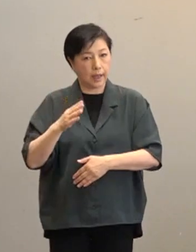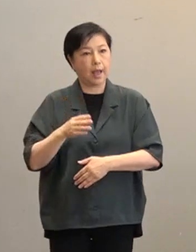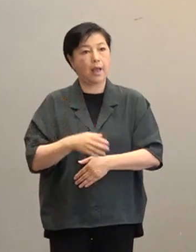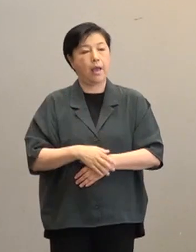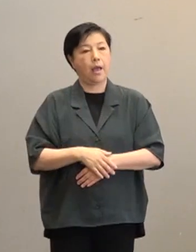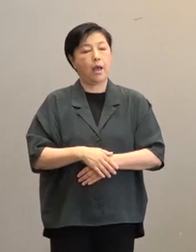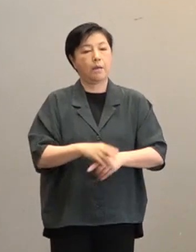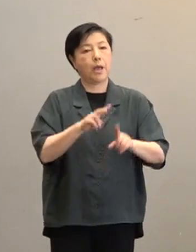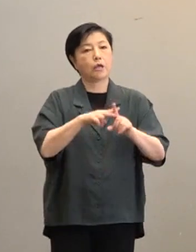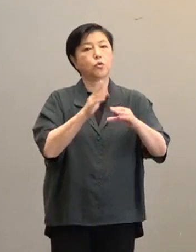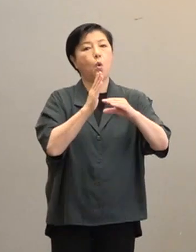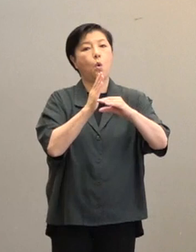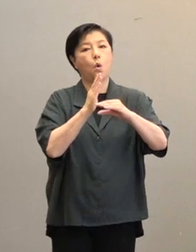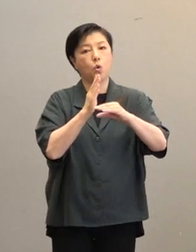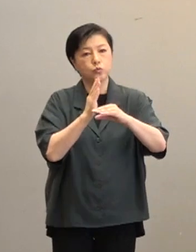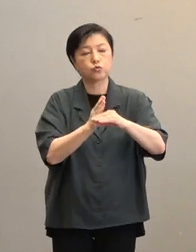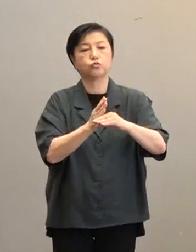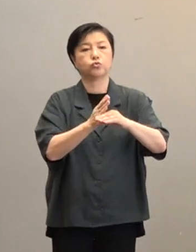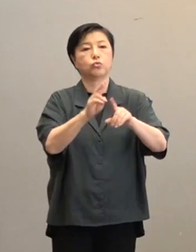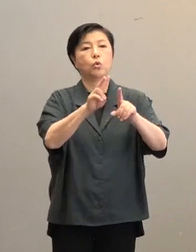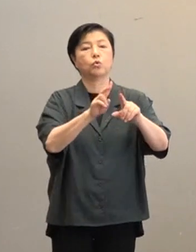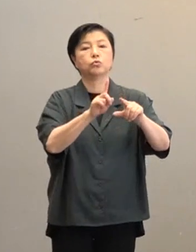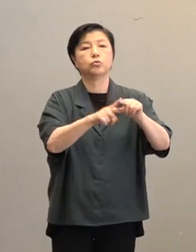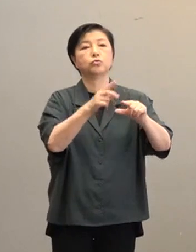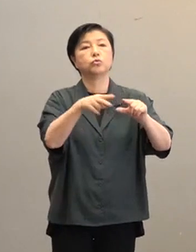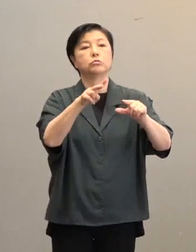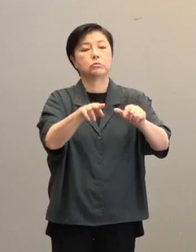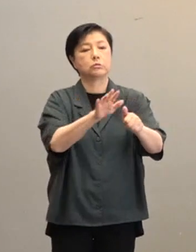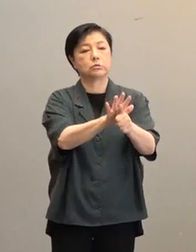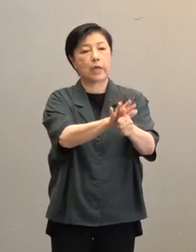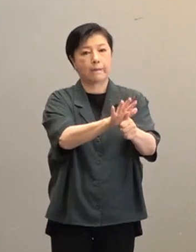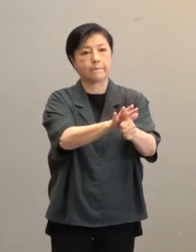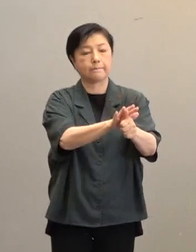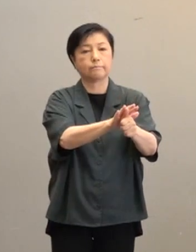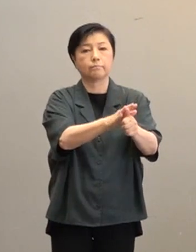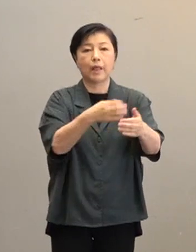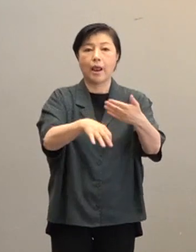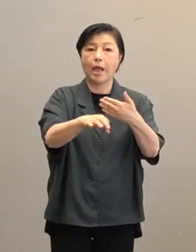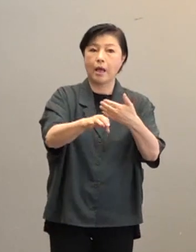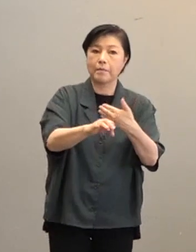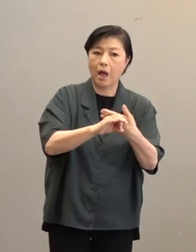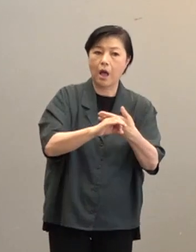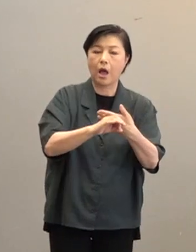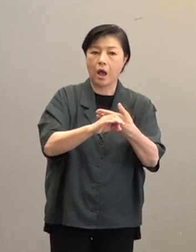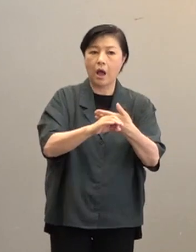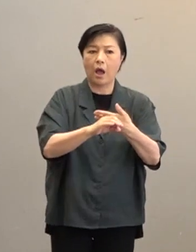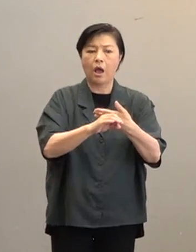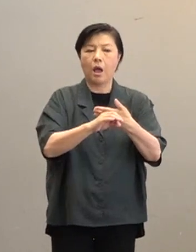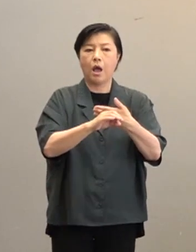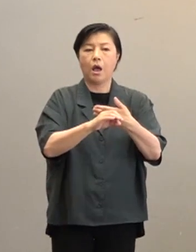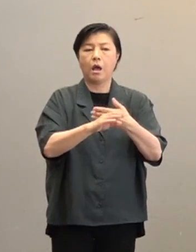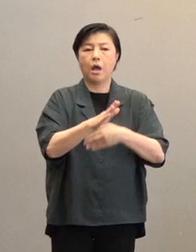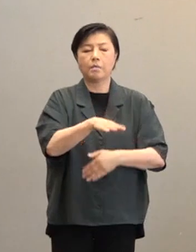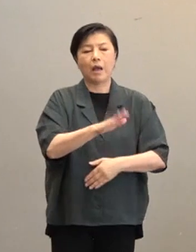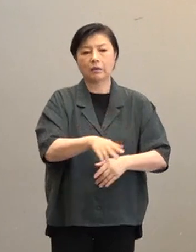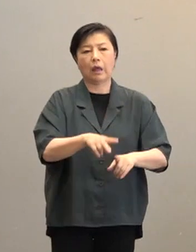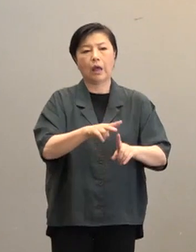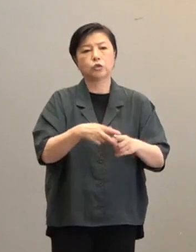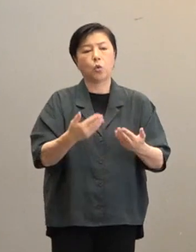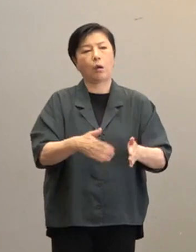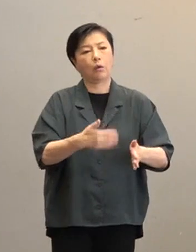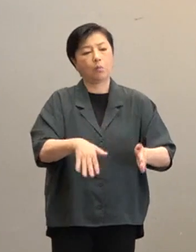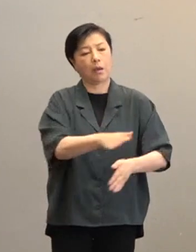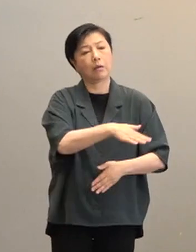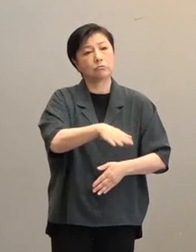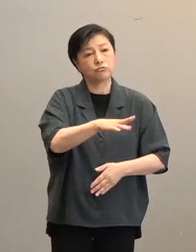小中を中心に支援をするのであれば、未就学児だけであれば市町村